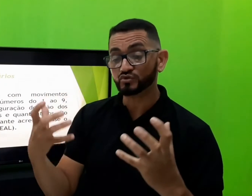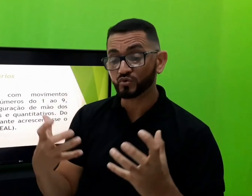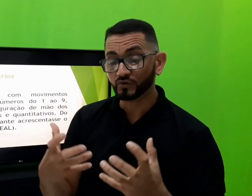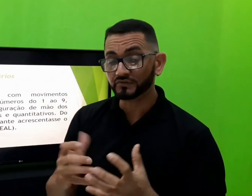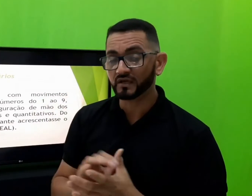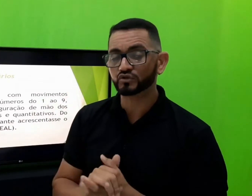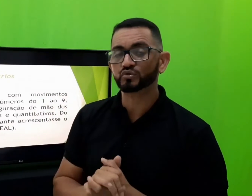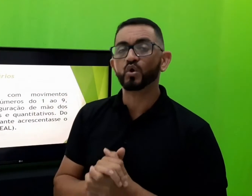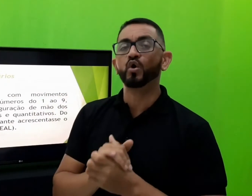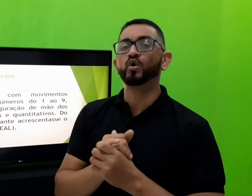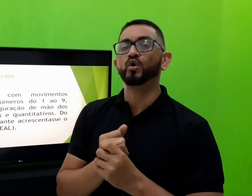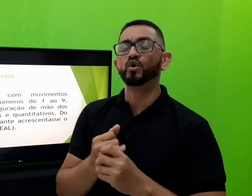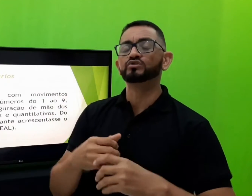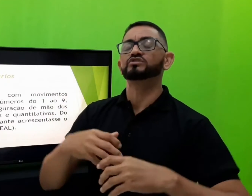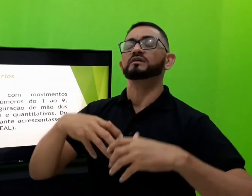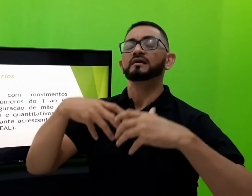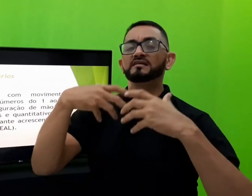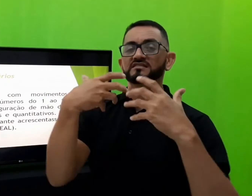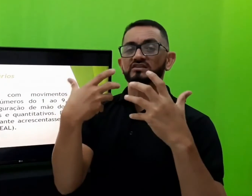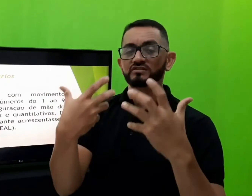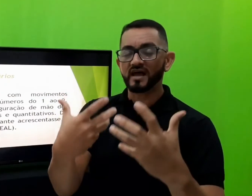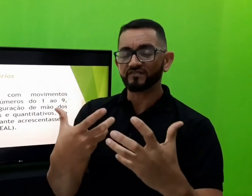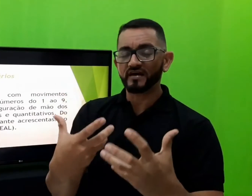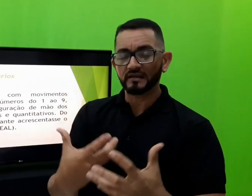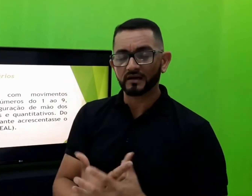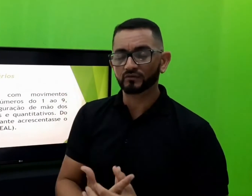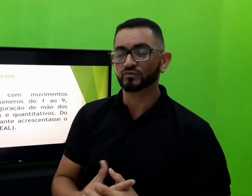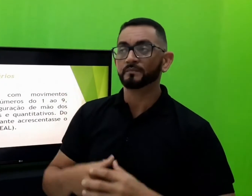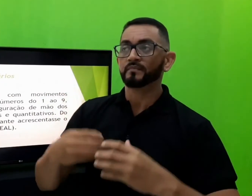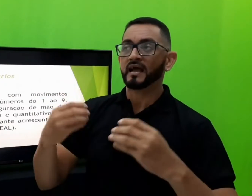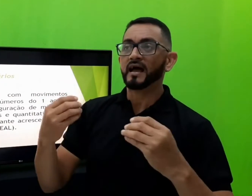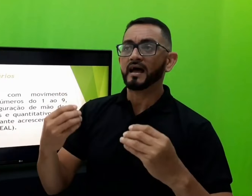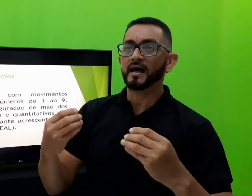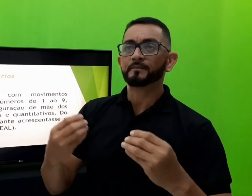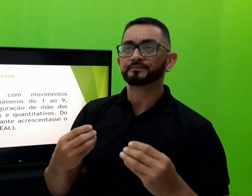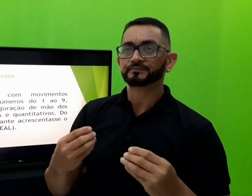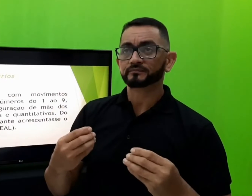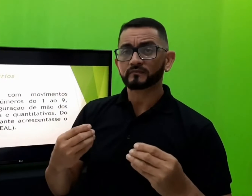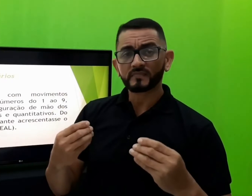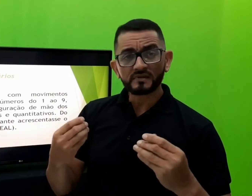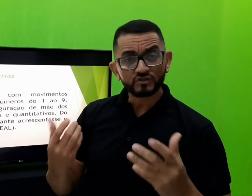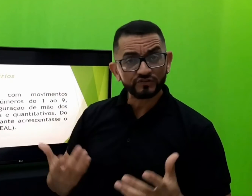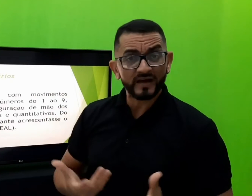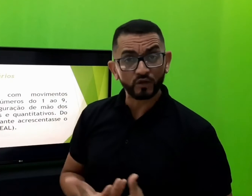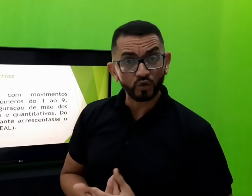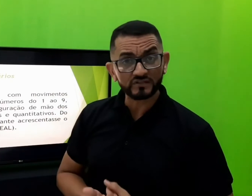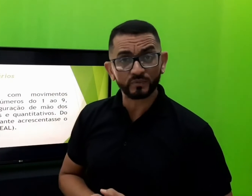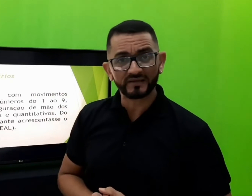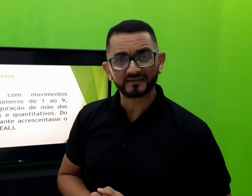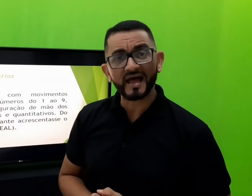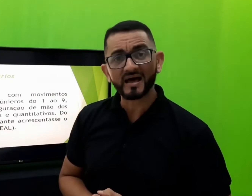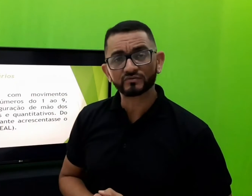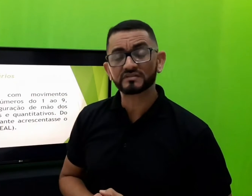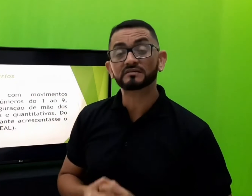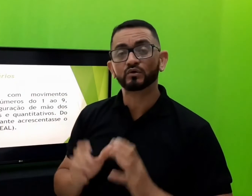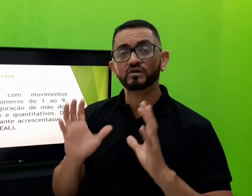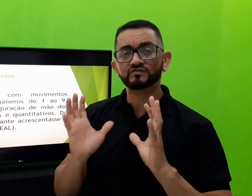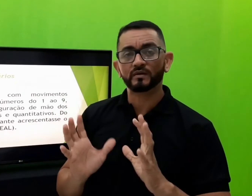um contexto onde se está falando de valores monetários, então nós